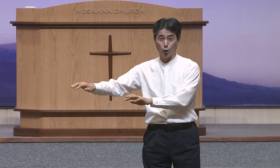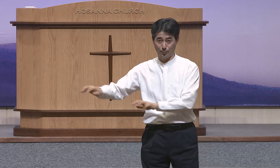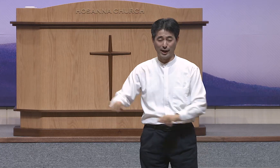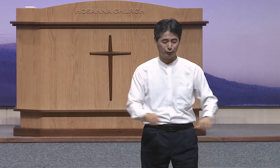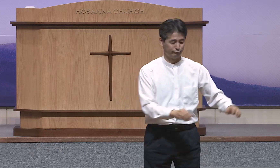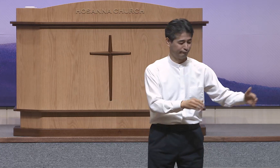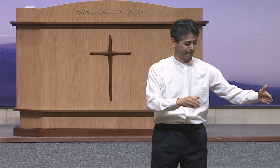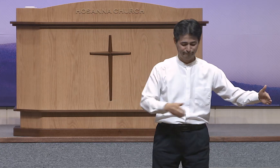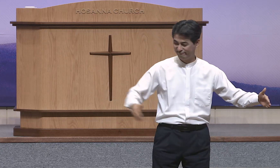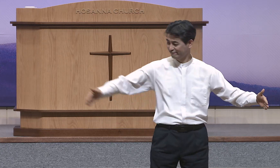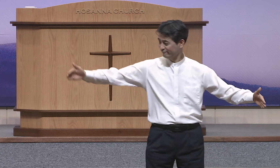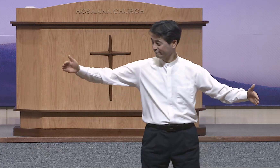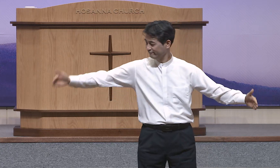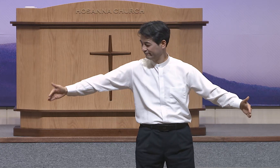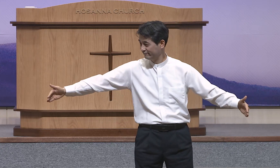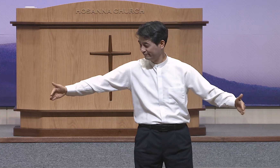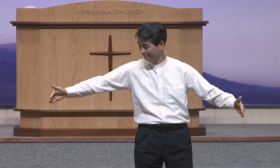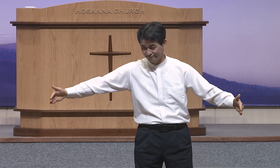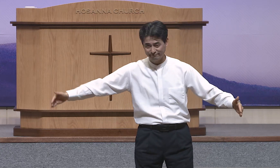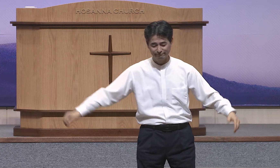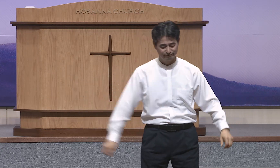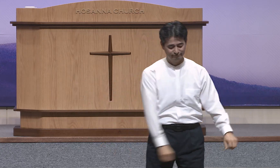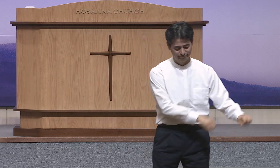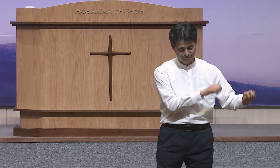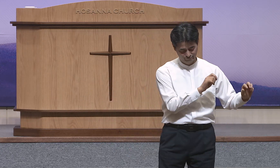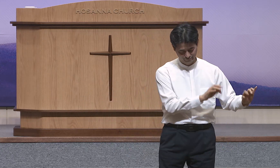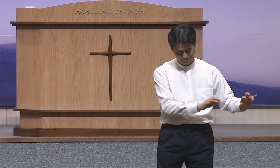피아노로 치면 피아노가 이렇게 건반이 있으면